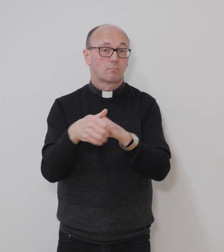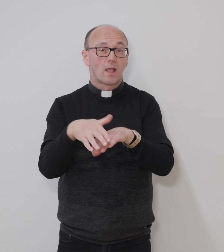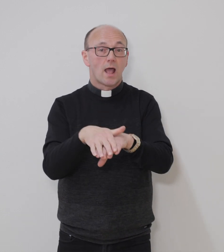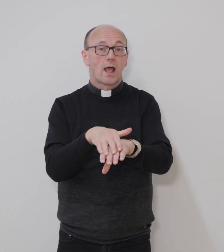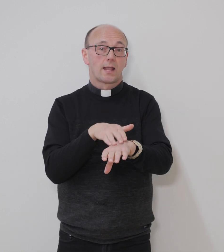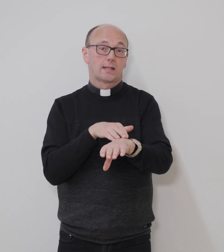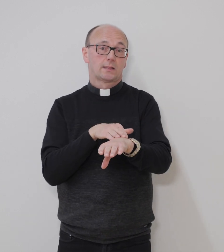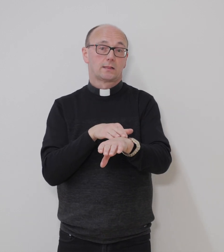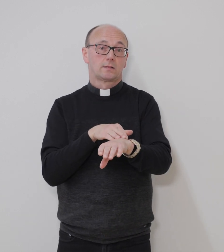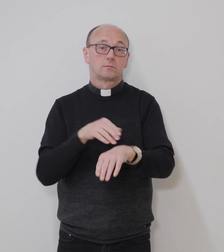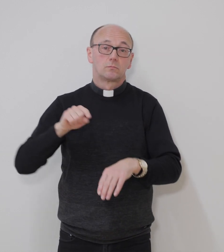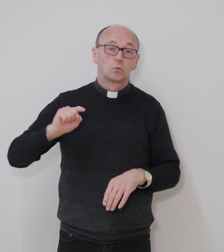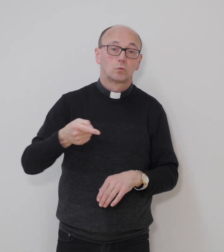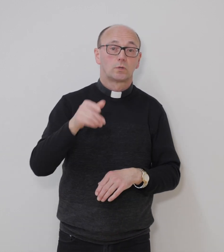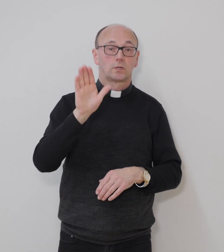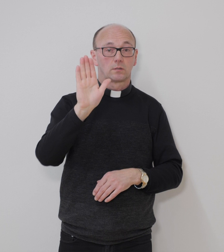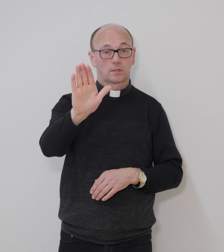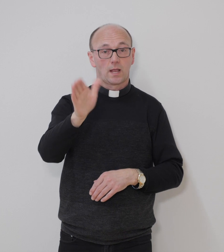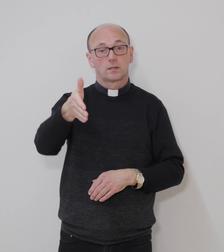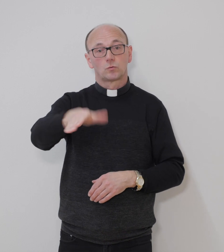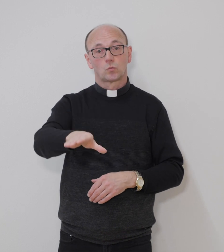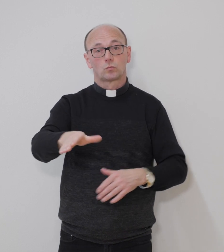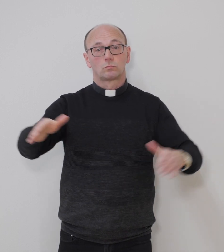Heil durch deinen